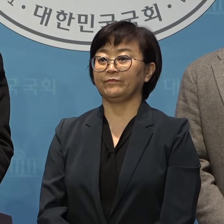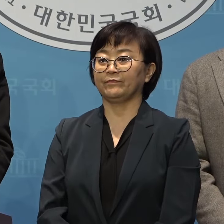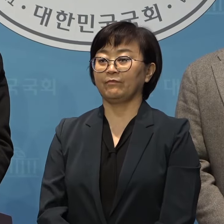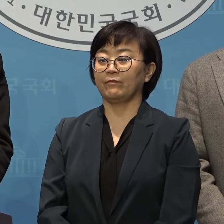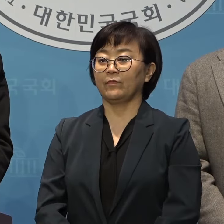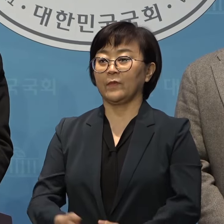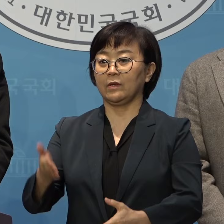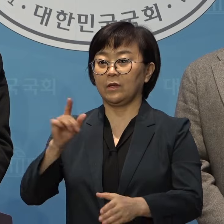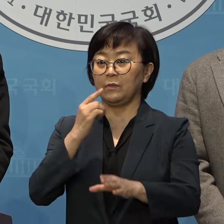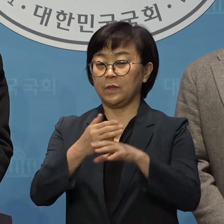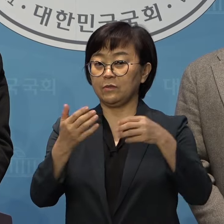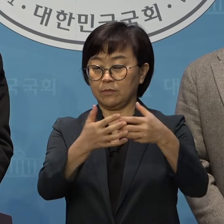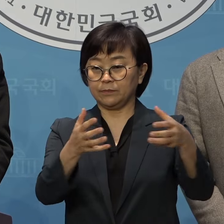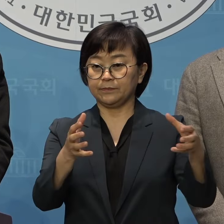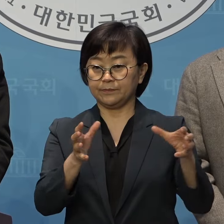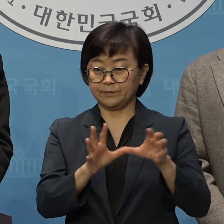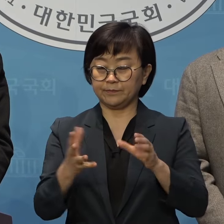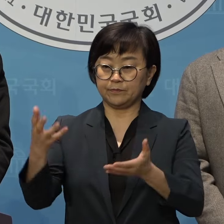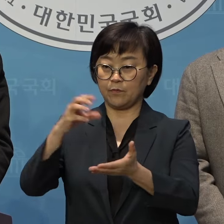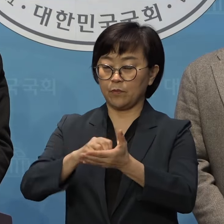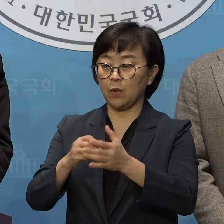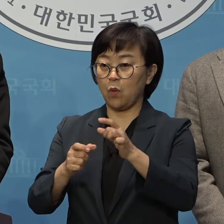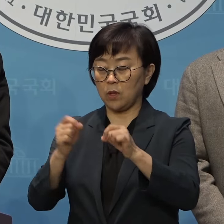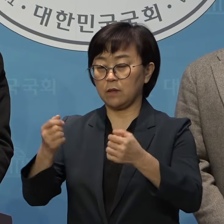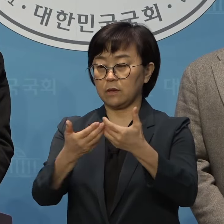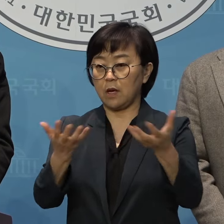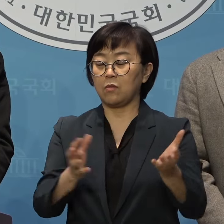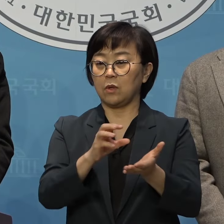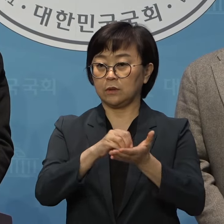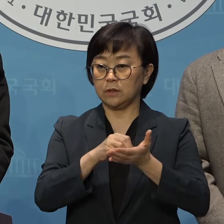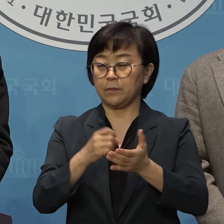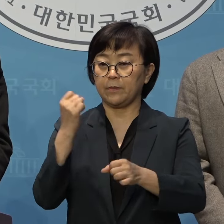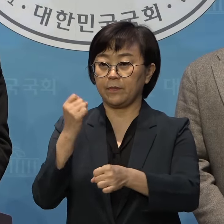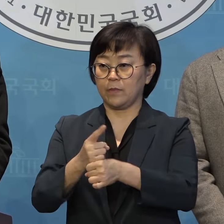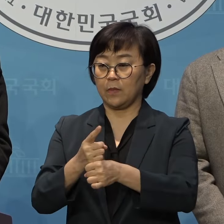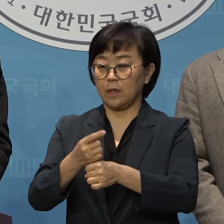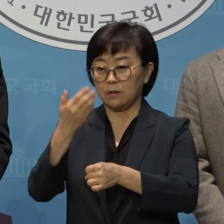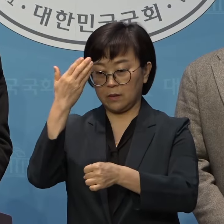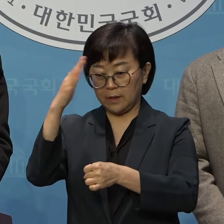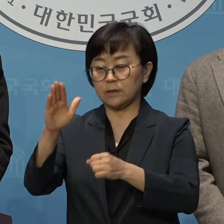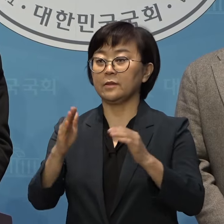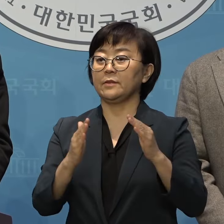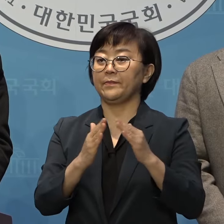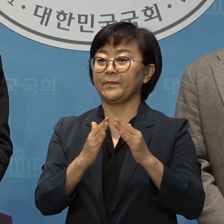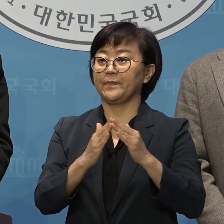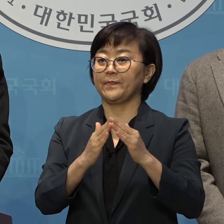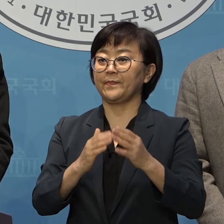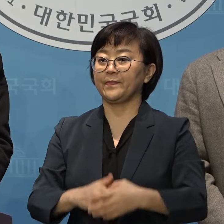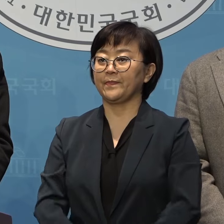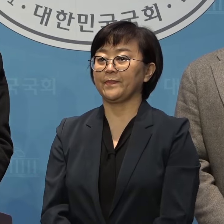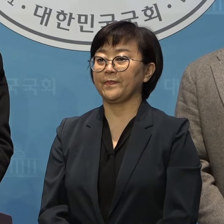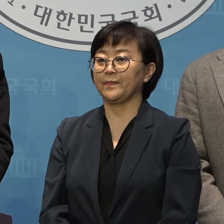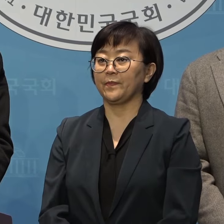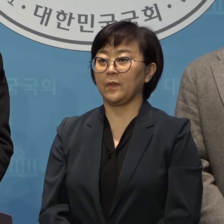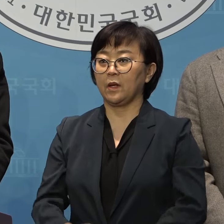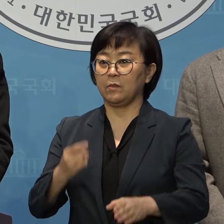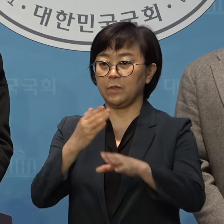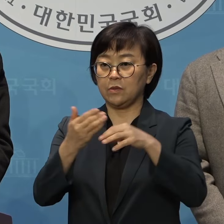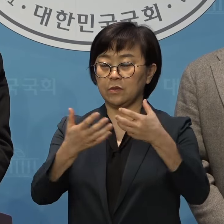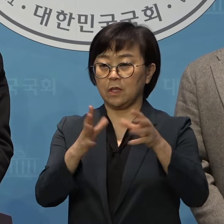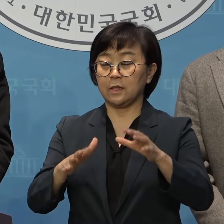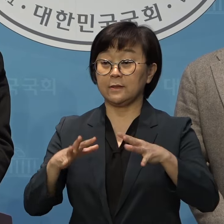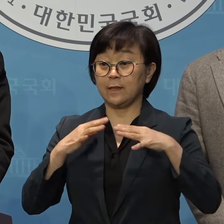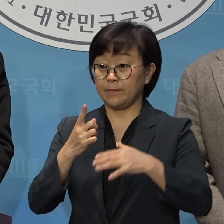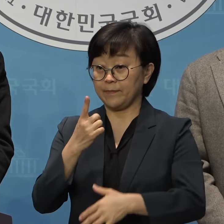그러나 민주당은 저를 포함한 오랜 당원들에게 이미 낯선 집이 됐습니다. 민주당이